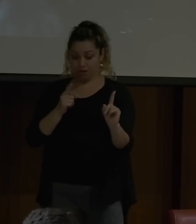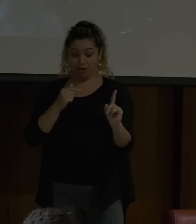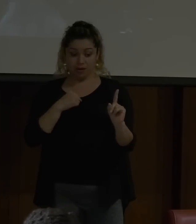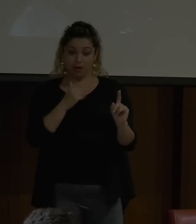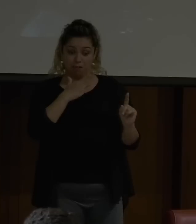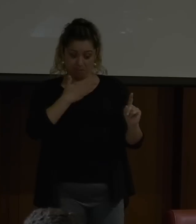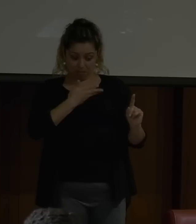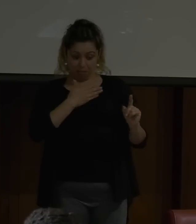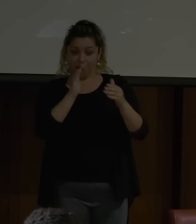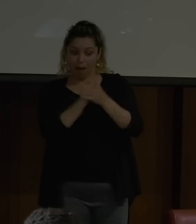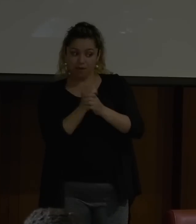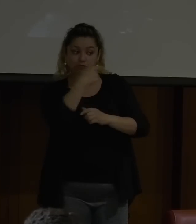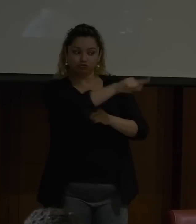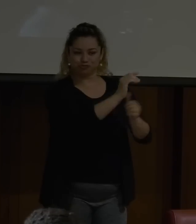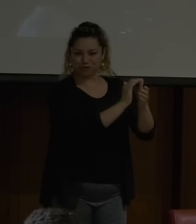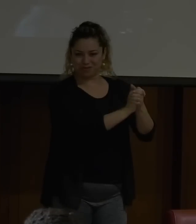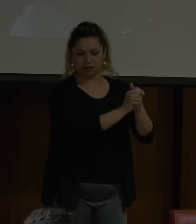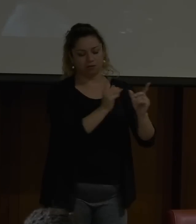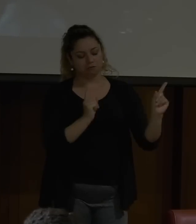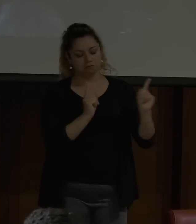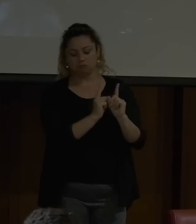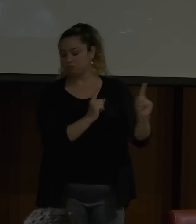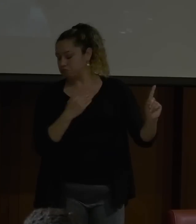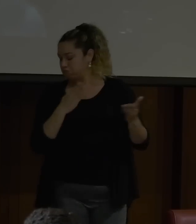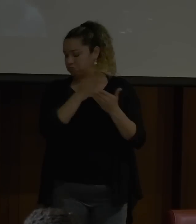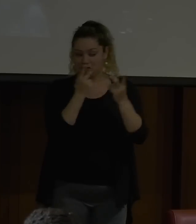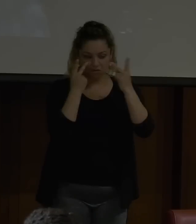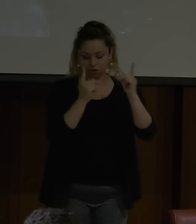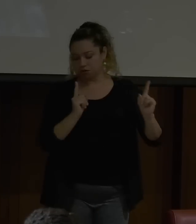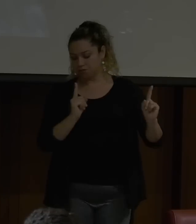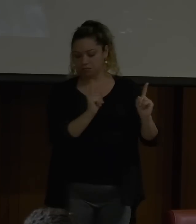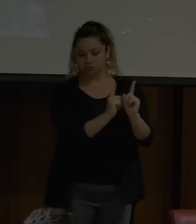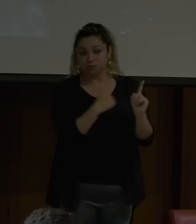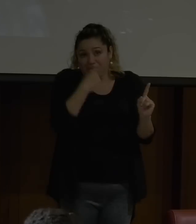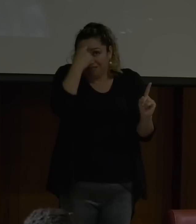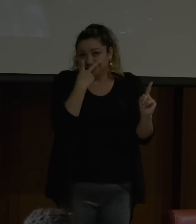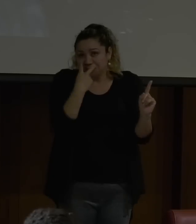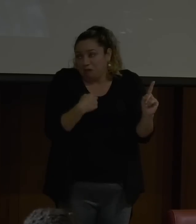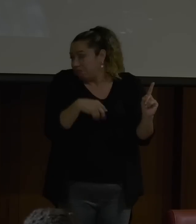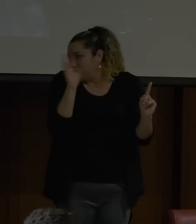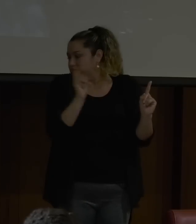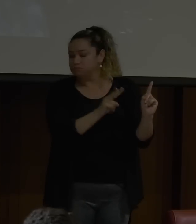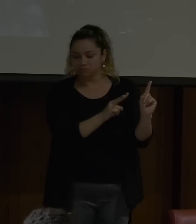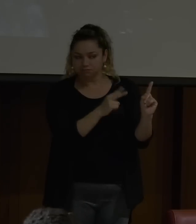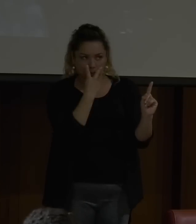eso la fue a visitar. En ese momento no pensé nada, solo que era ciego. Nunca me llamó la atención, yo lo